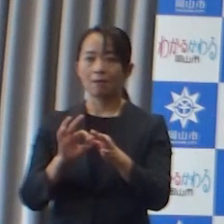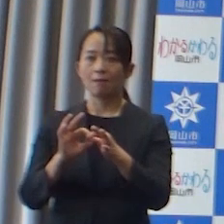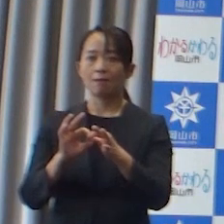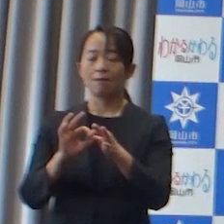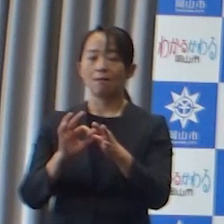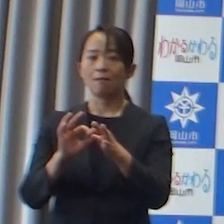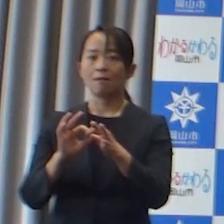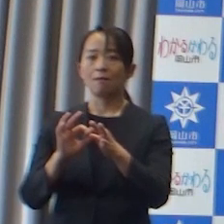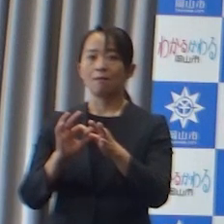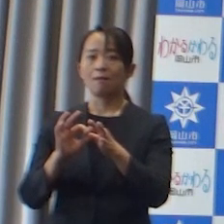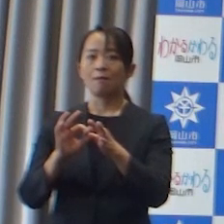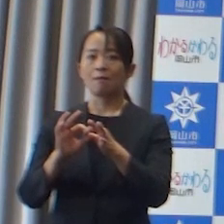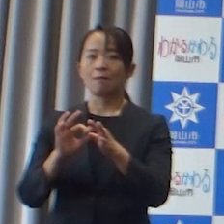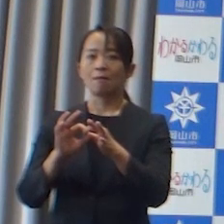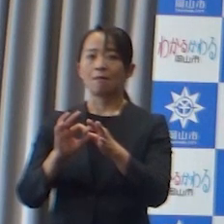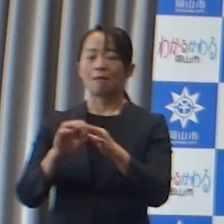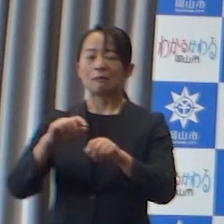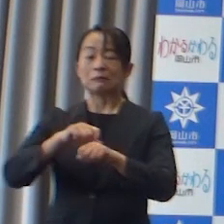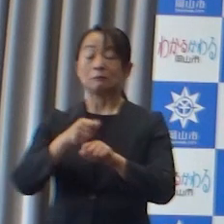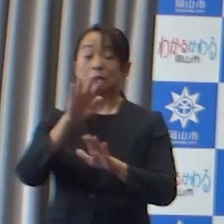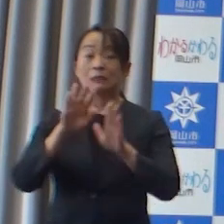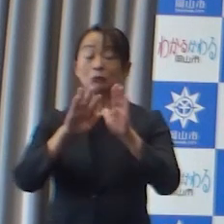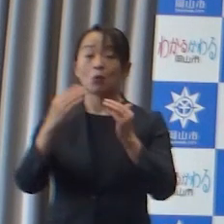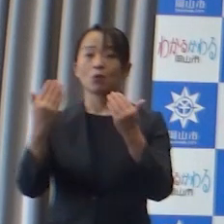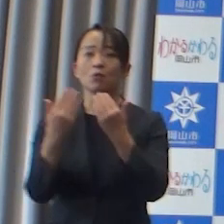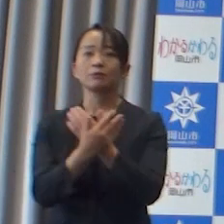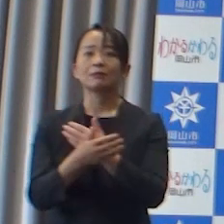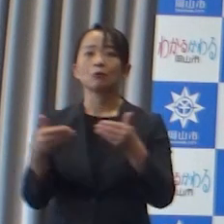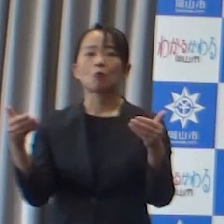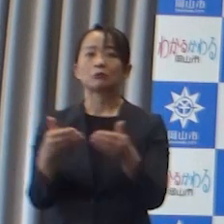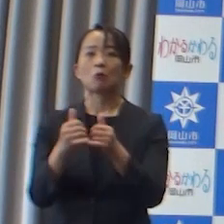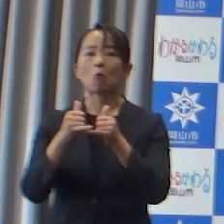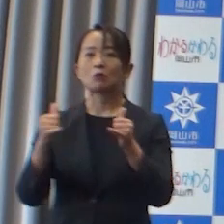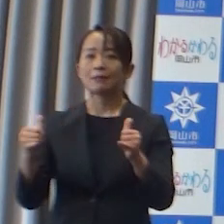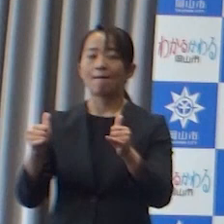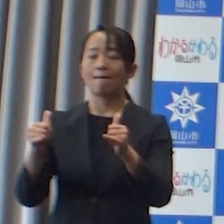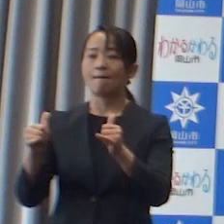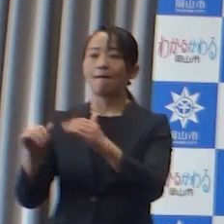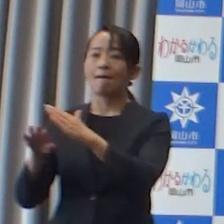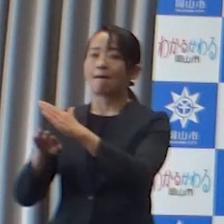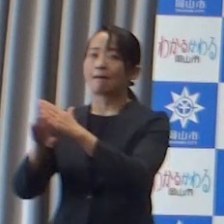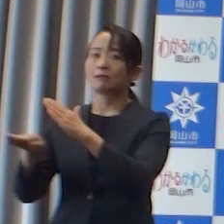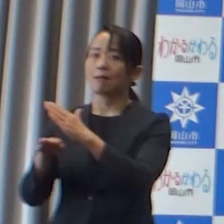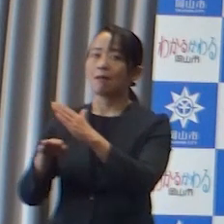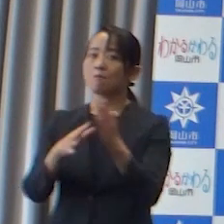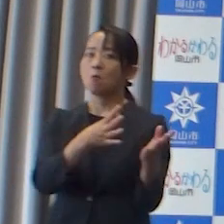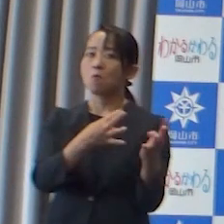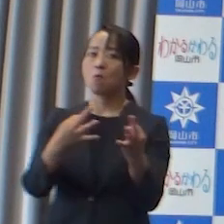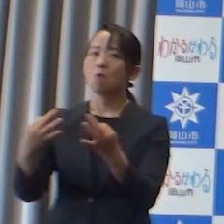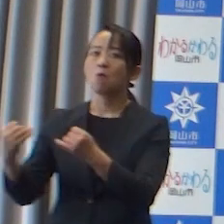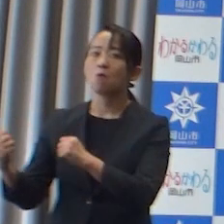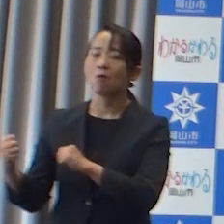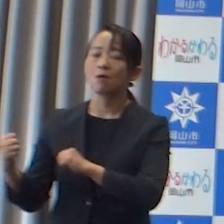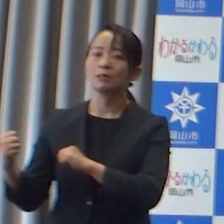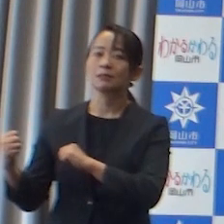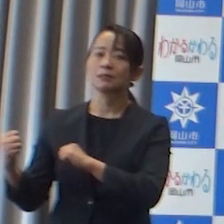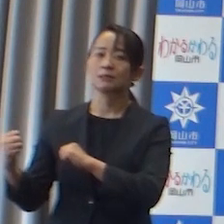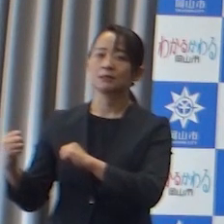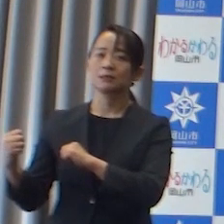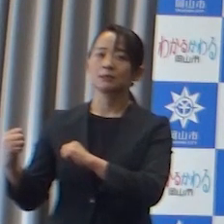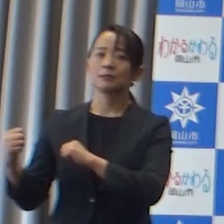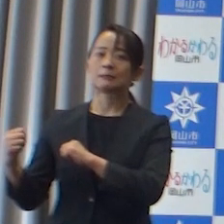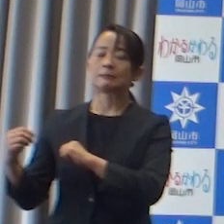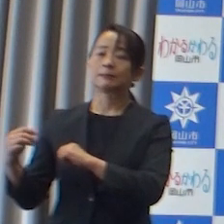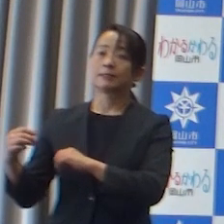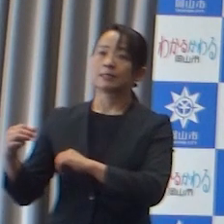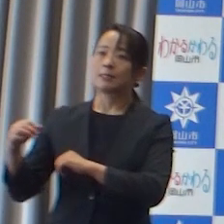まあ、影響出てる事業者っていうのは非常に多い、家計も非常に多いんですが、非常に、まあ、デコボコ感はあるんです